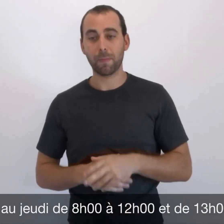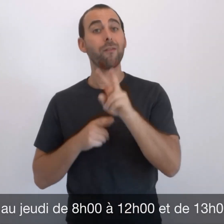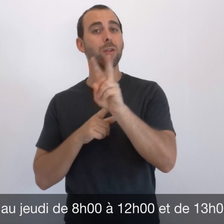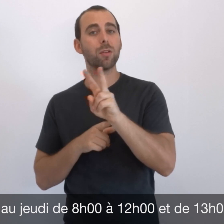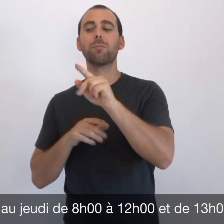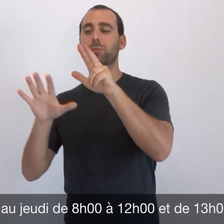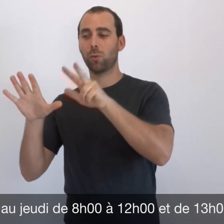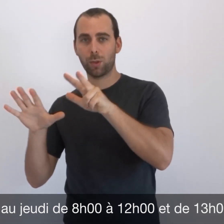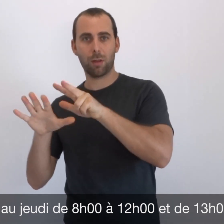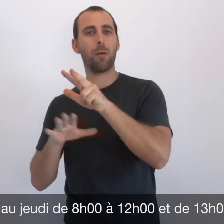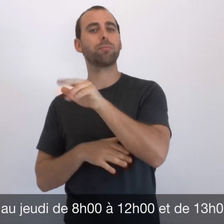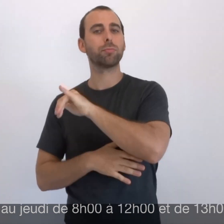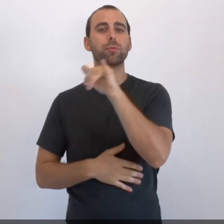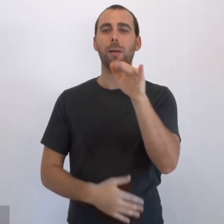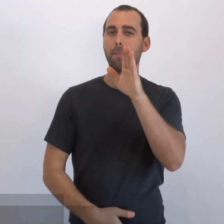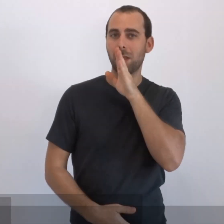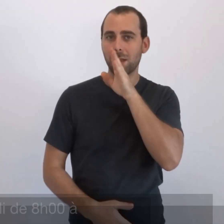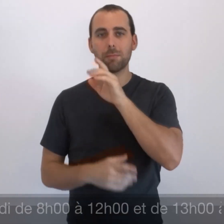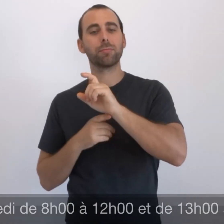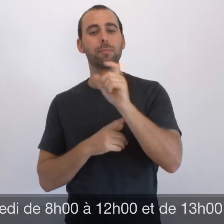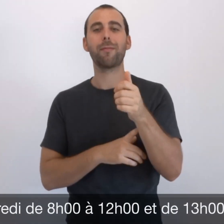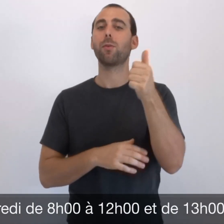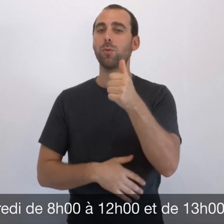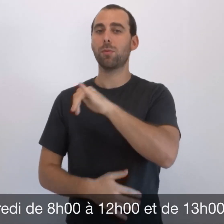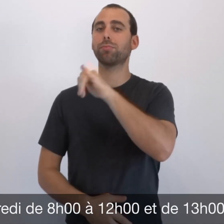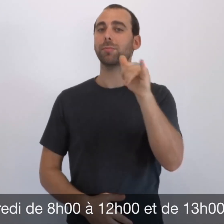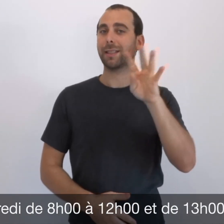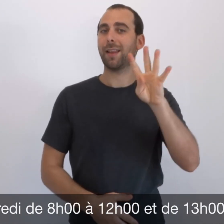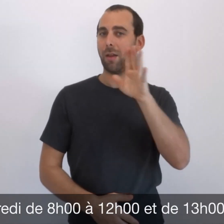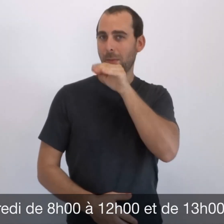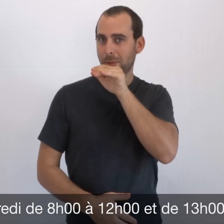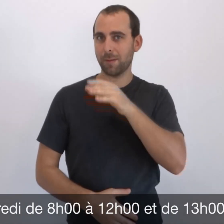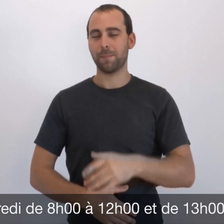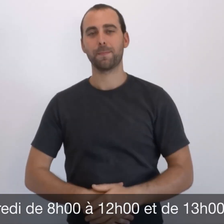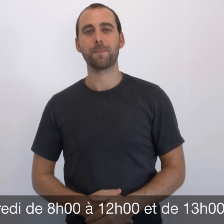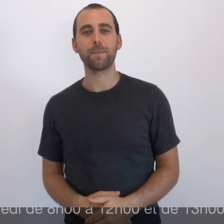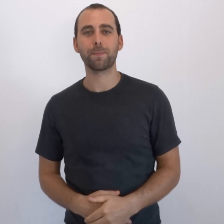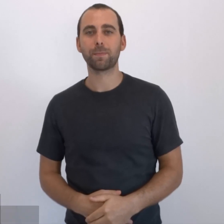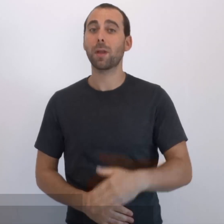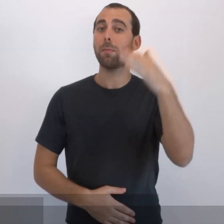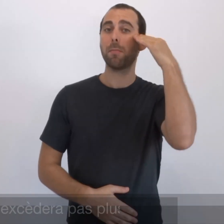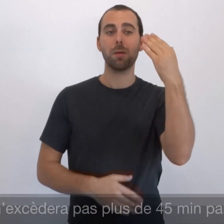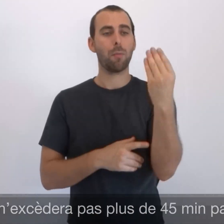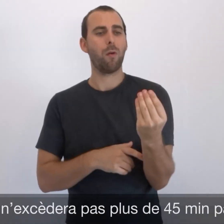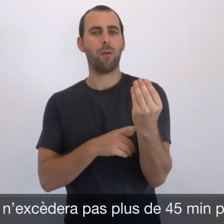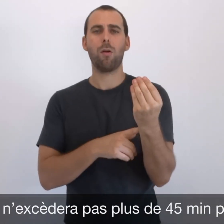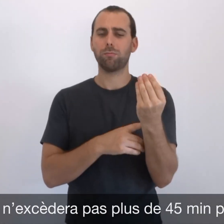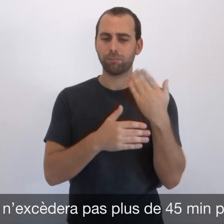de 13h à 17h et le vendredi de 8h à midi et de 13h à 16h. Le rendez-vous n'excédera pas